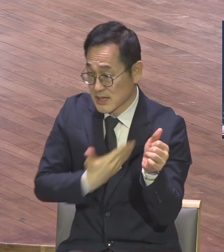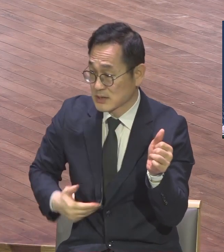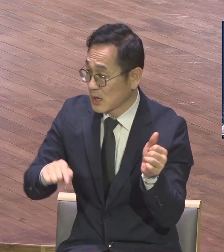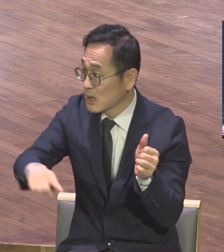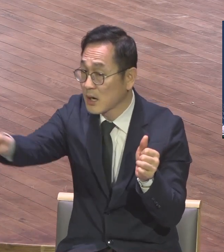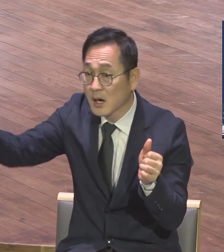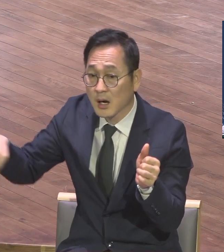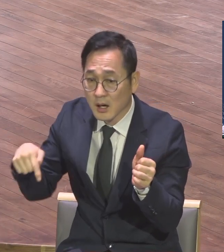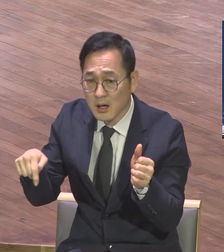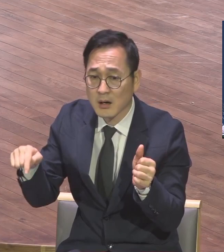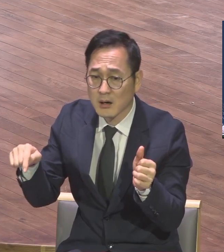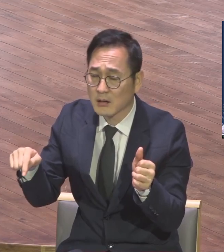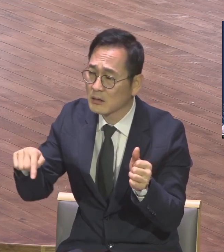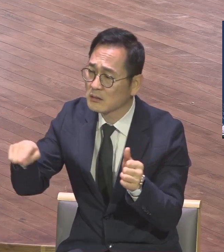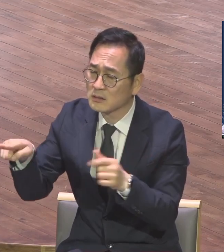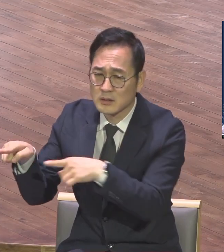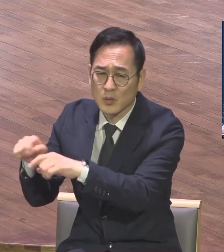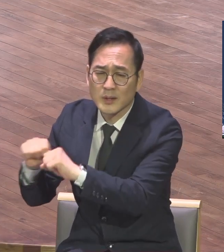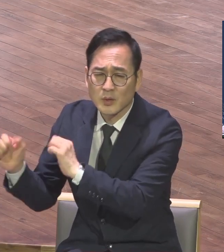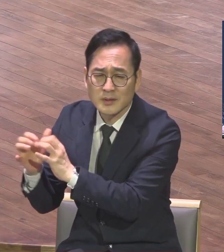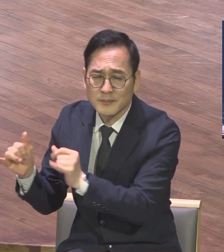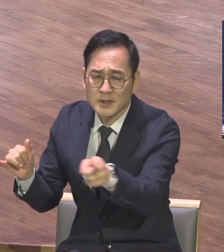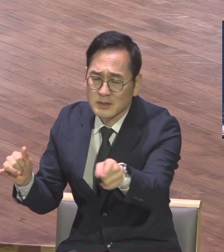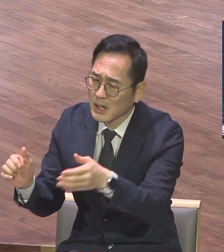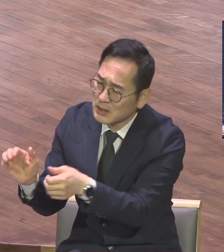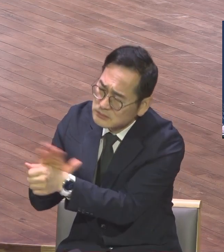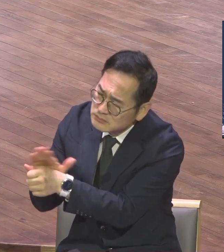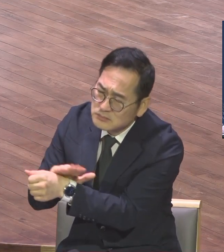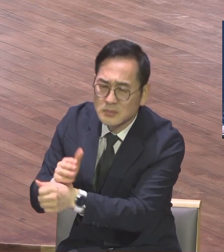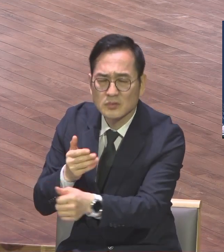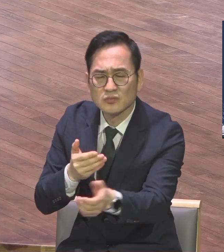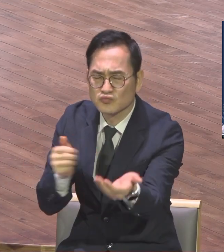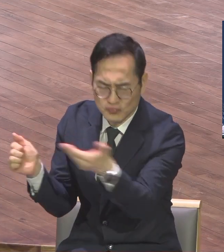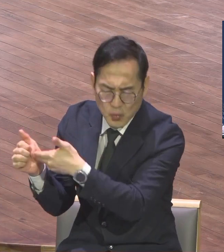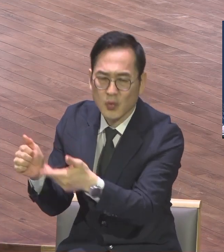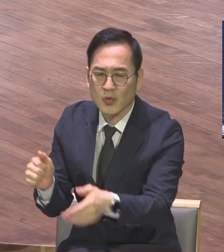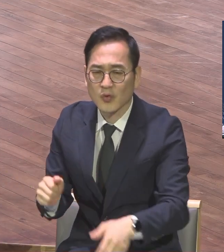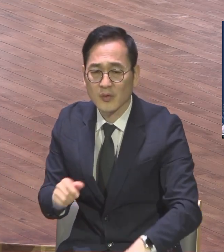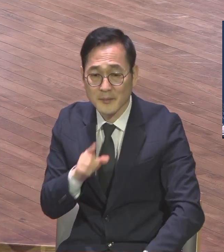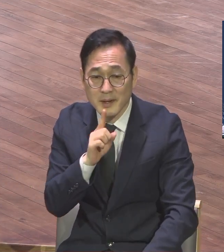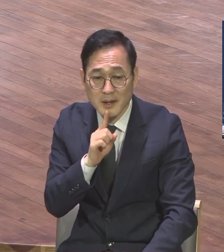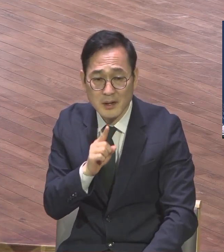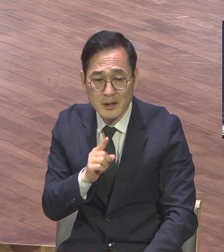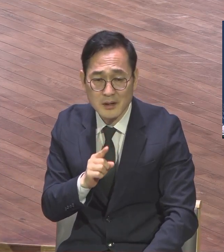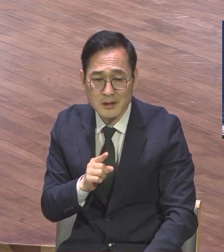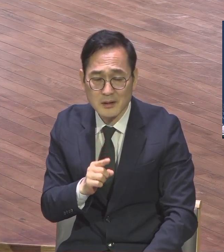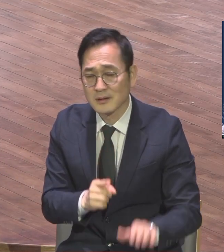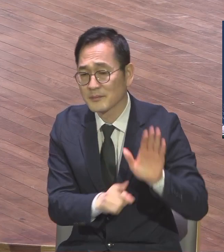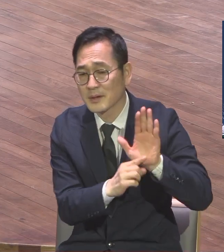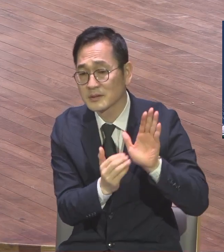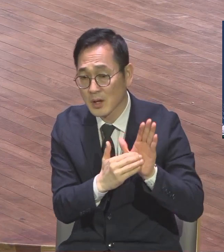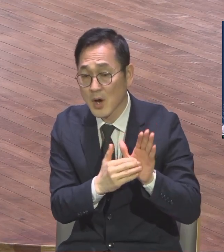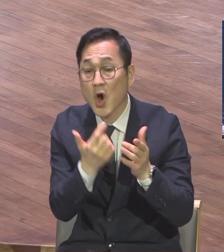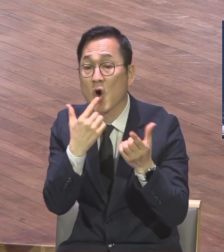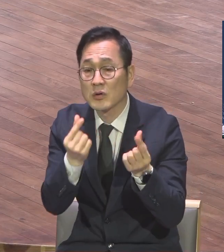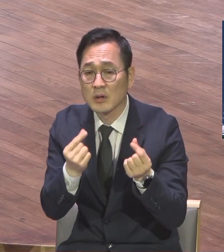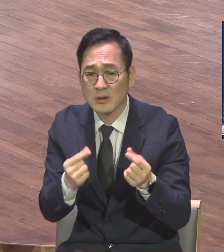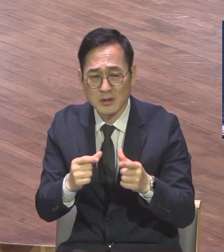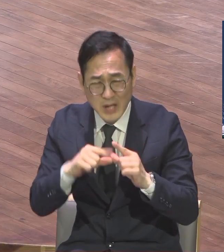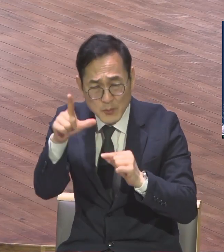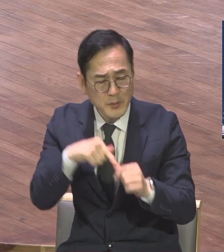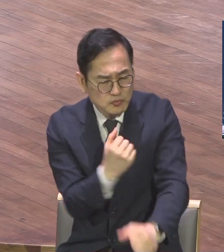저만 알아달라는 게 아니고 우리가 살면서 수고하고 애쓰고 주변에 많잖아요. 몰라주는 경우가